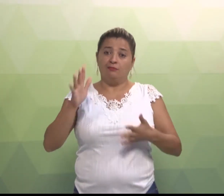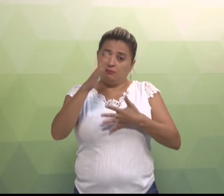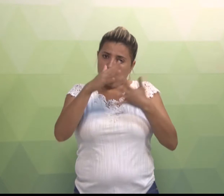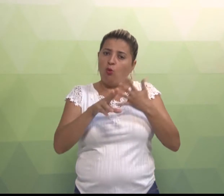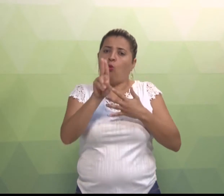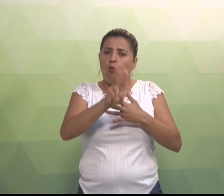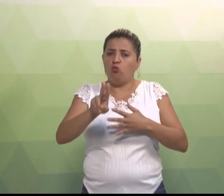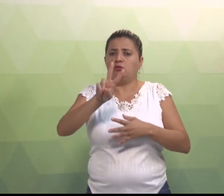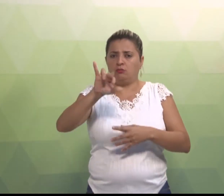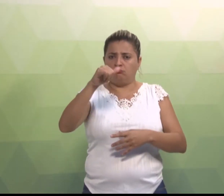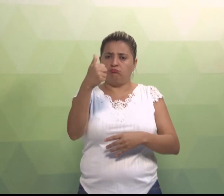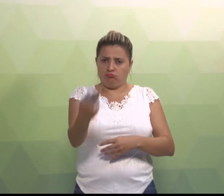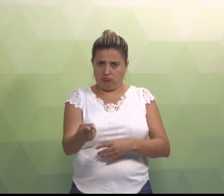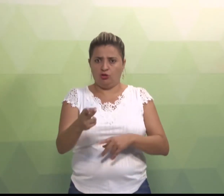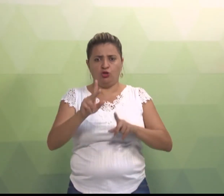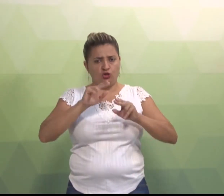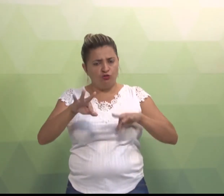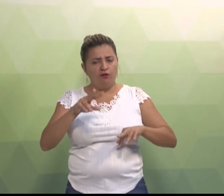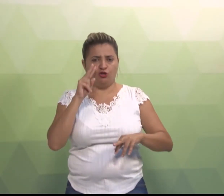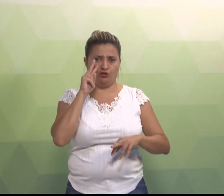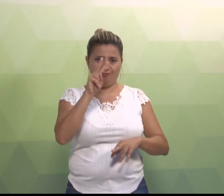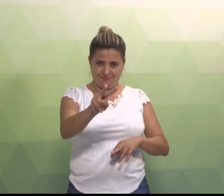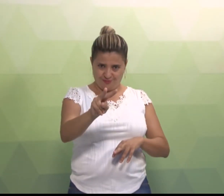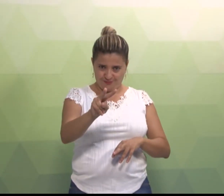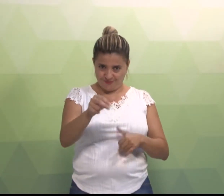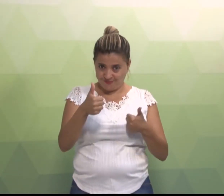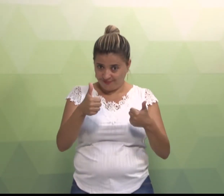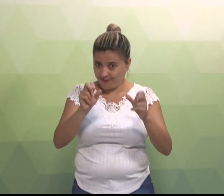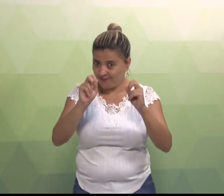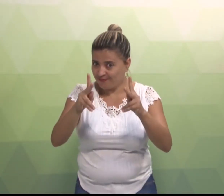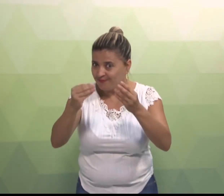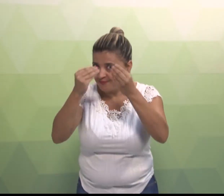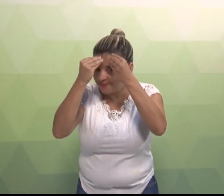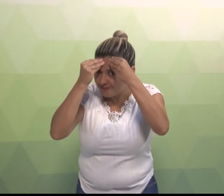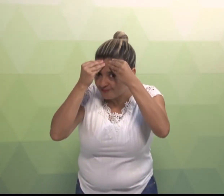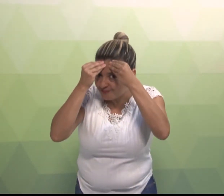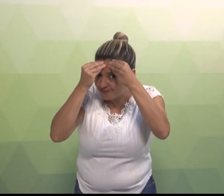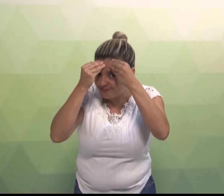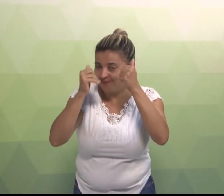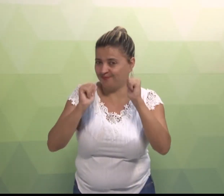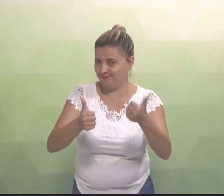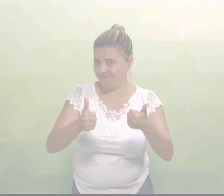falei. Então eu posso utilizar dessa forma. Ok? Entenderam? Perceberam?